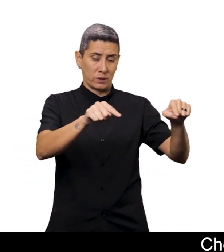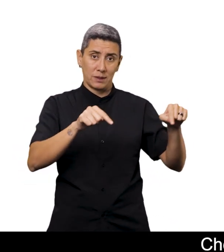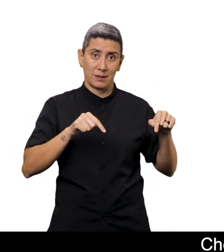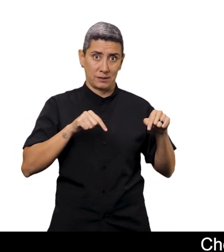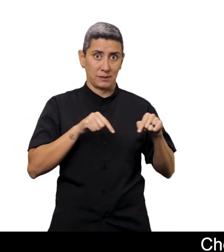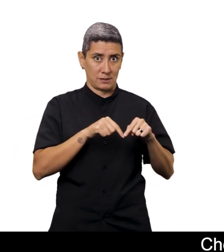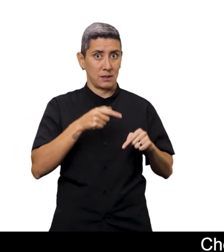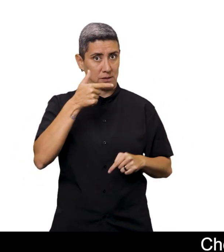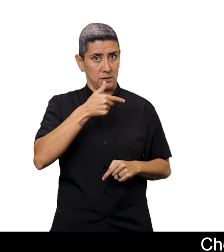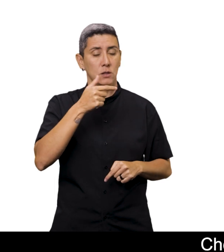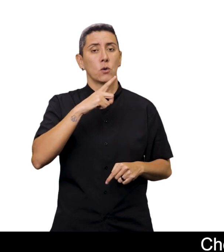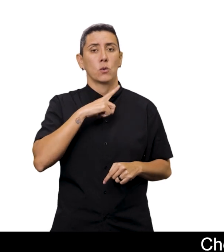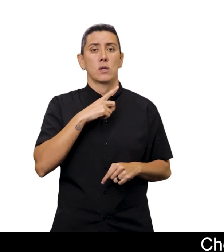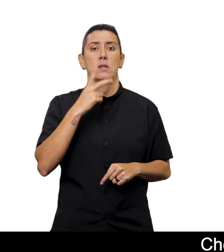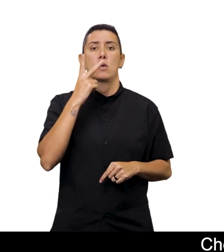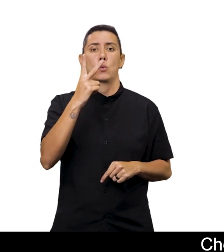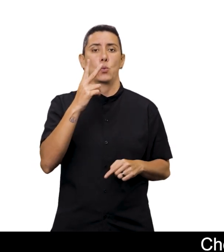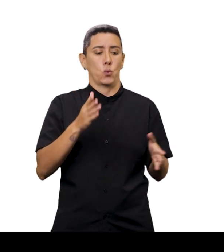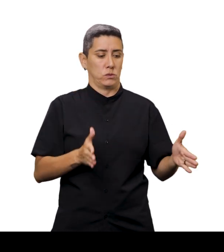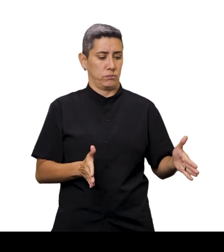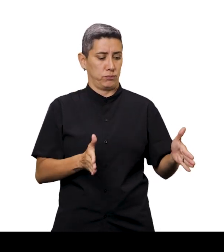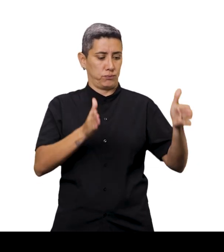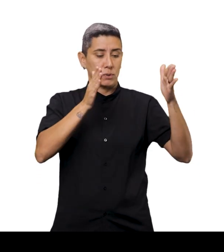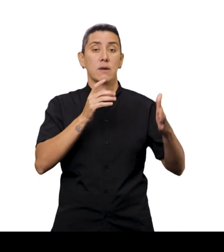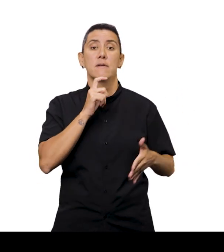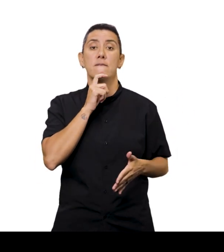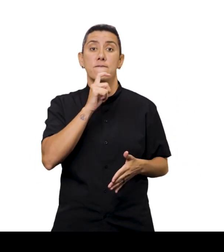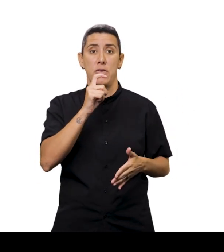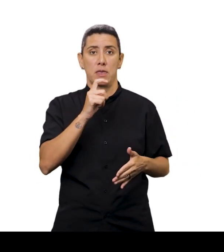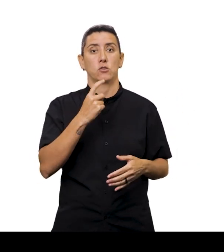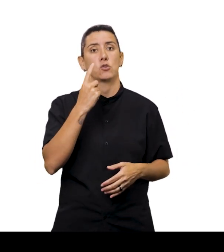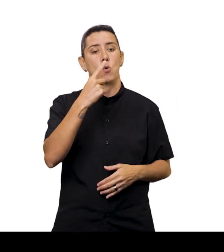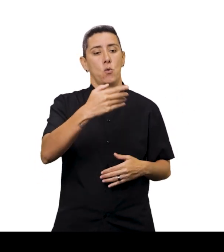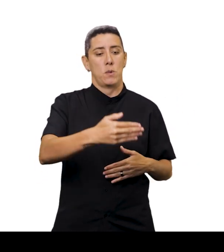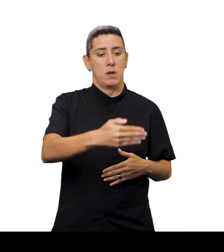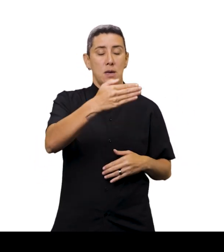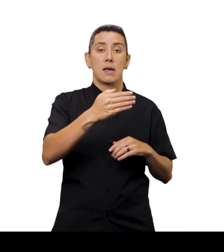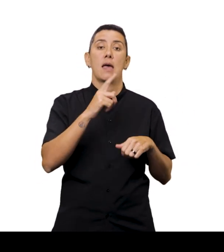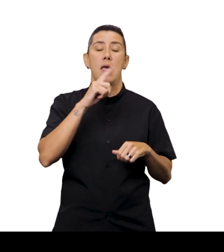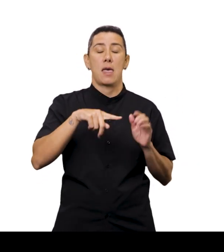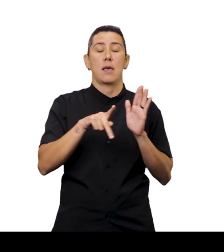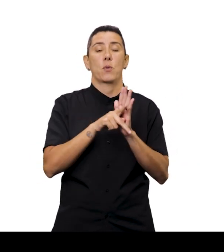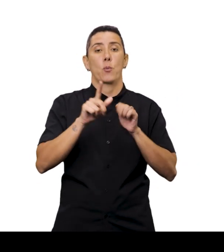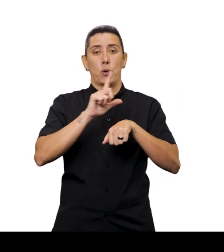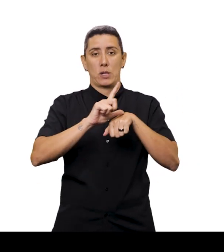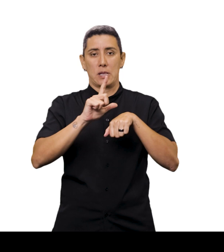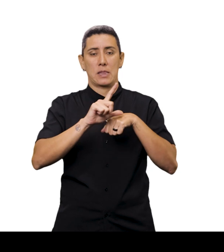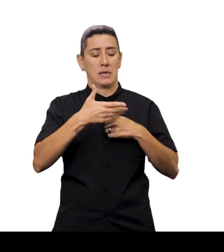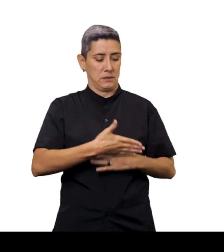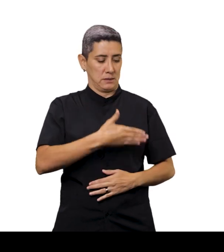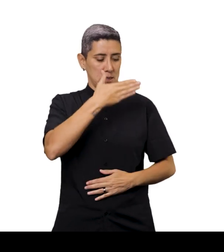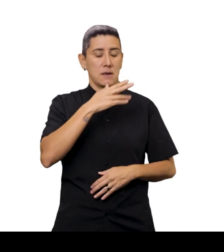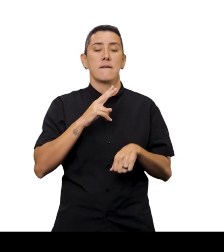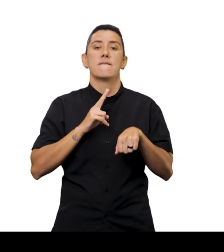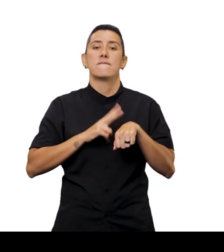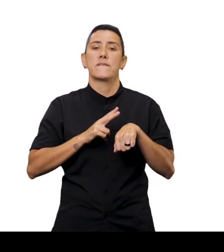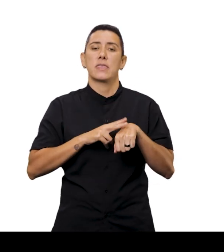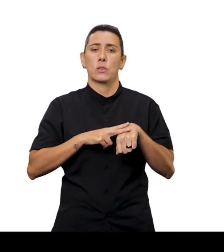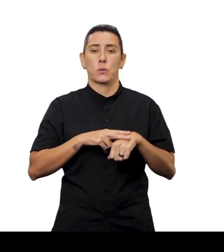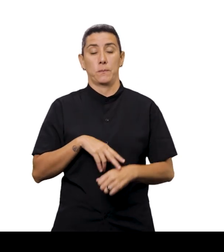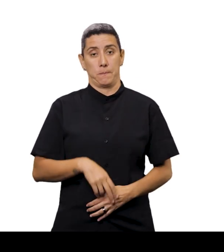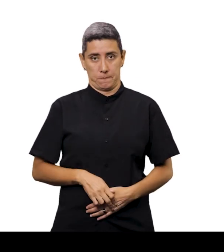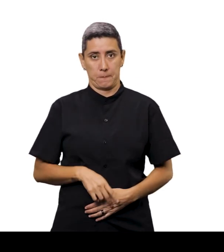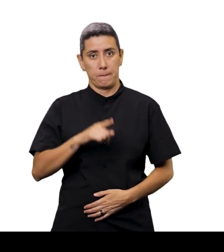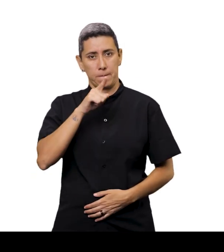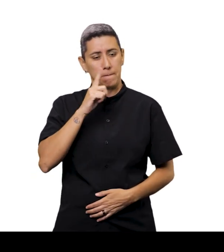de exposição Serigrafistas Queer. A sala é formada por duas paredes verdes, uma lilás